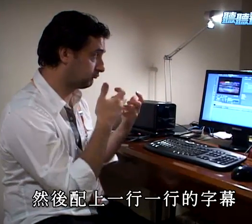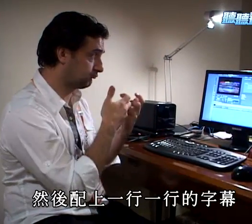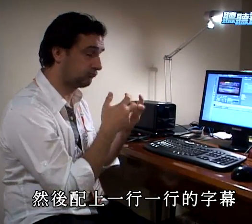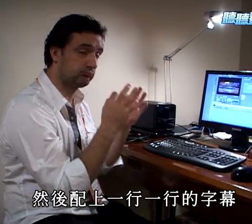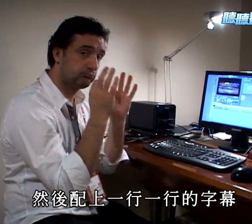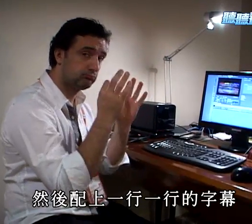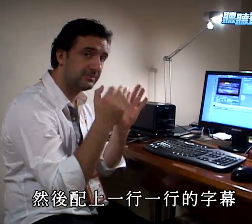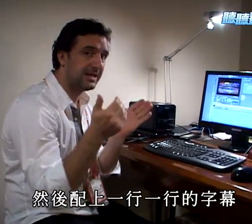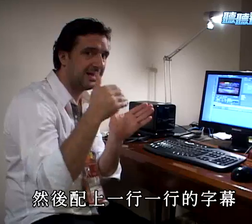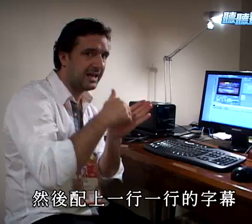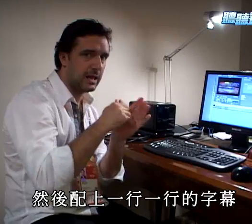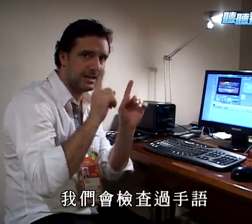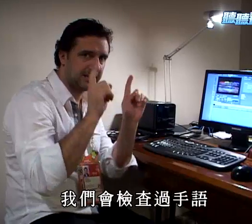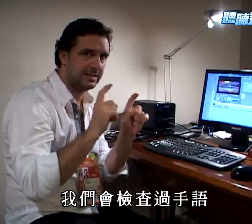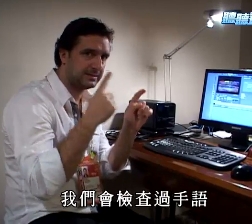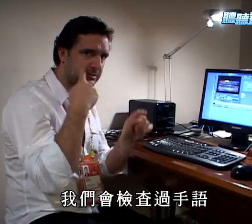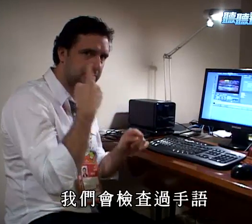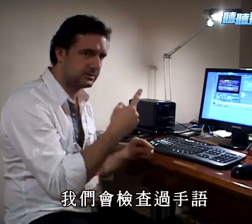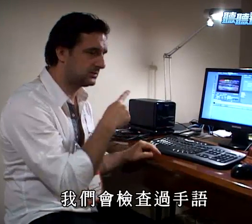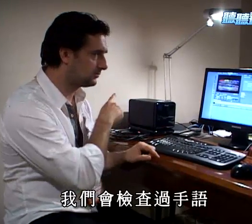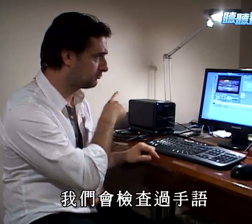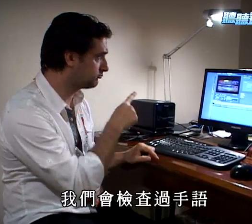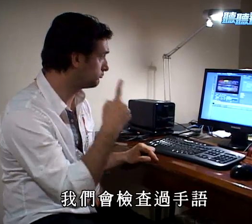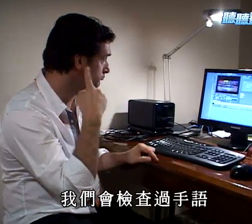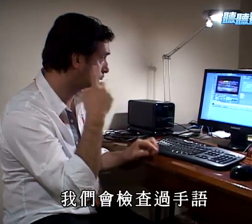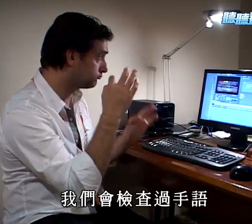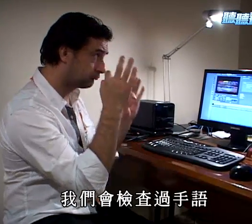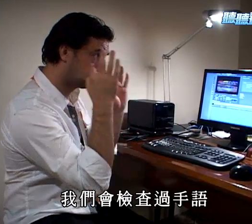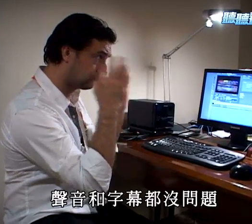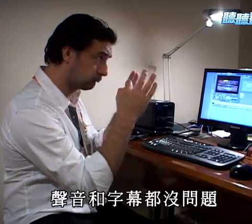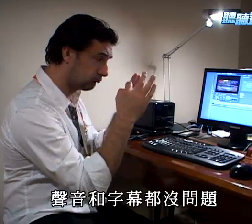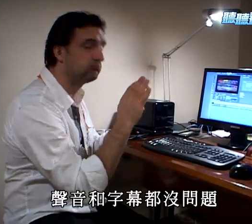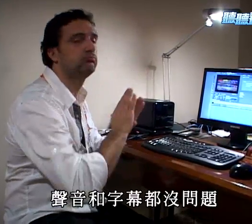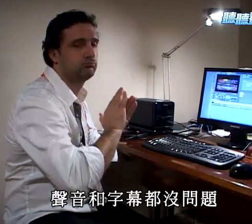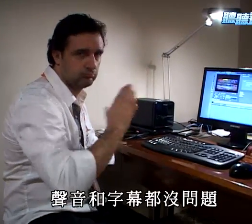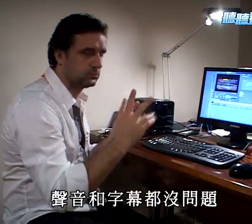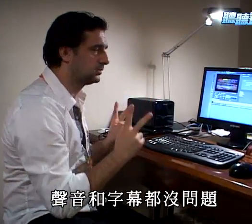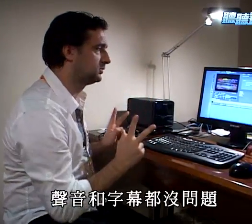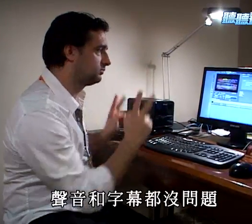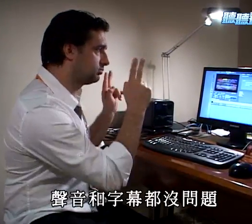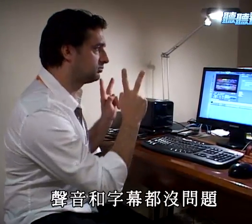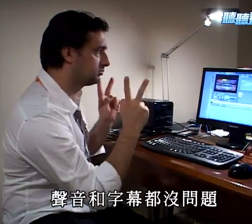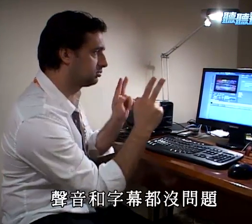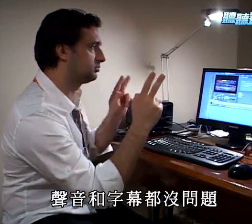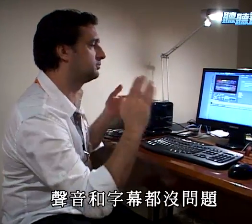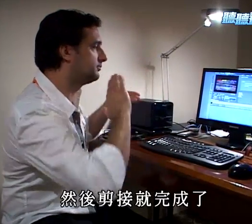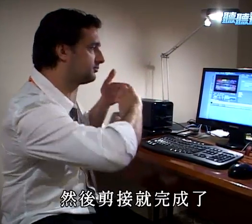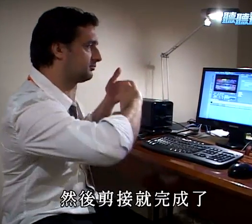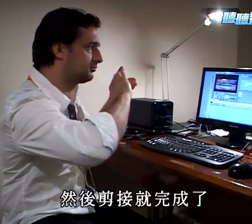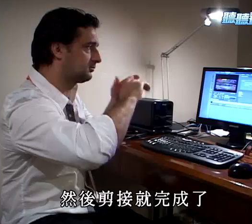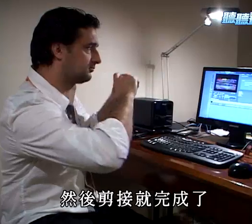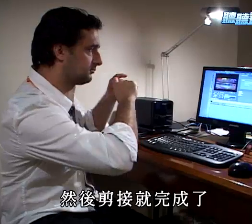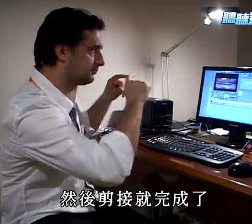的字幕。我们会检查过手语、声音和字幕都没问题，然后剪接就完成